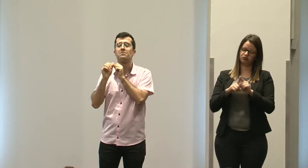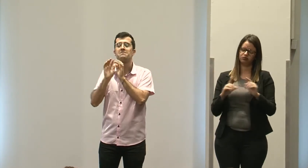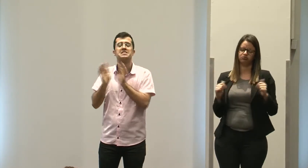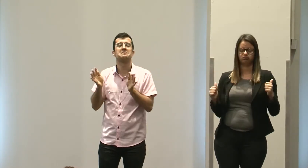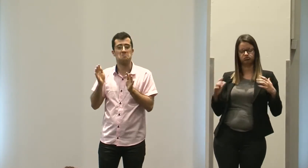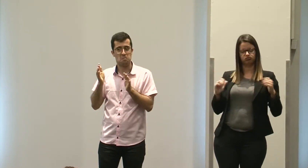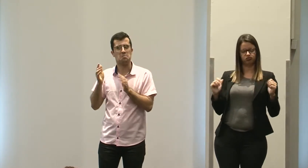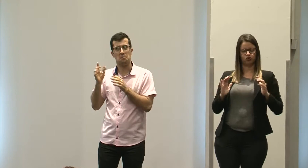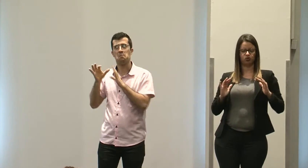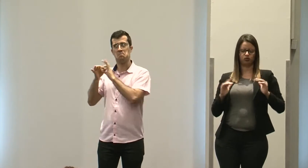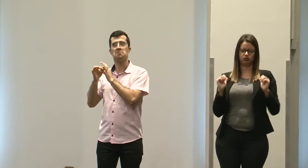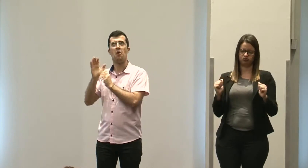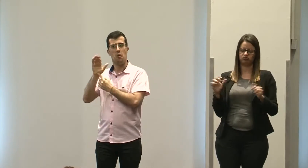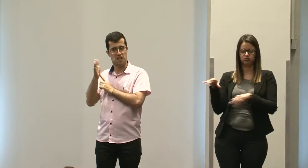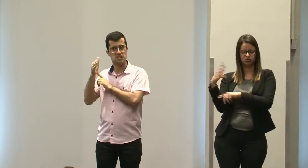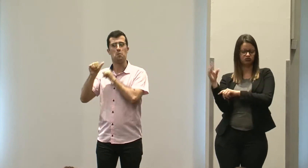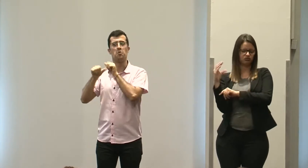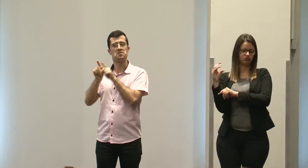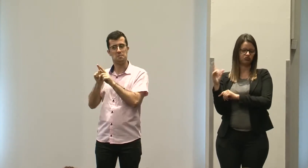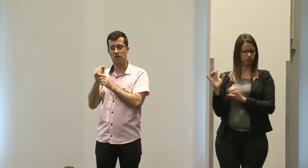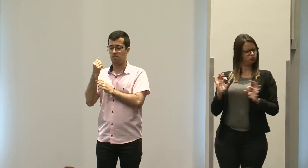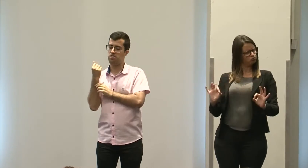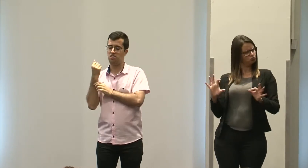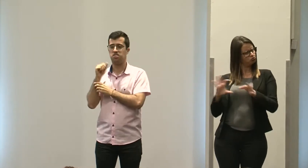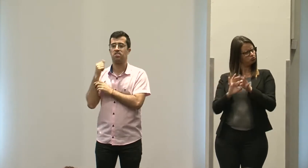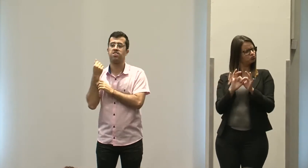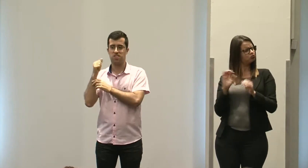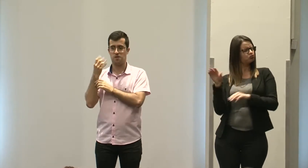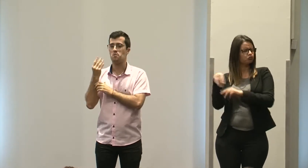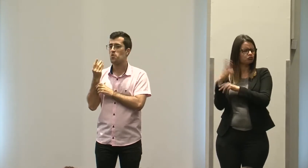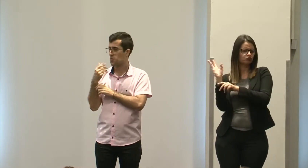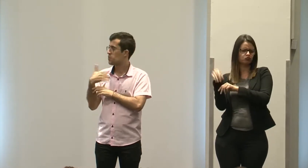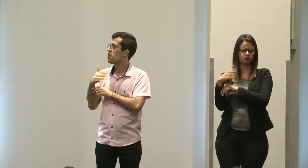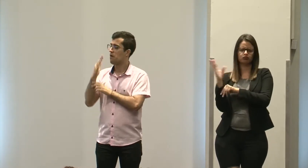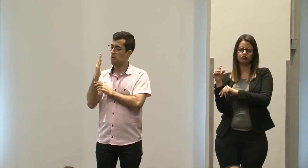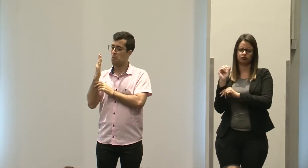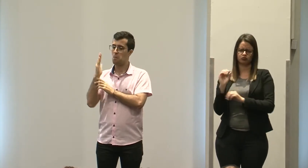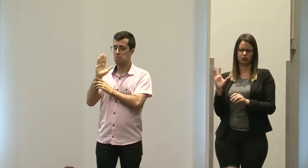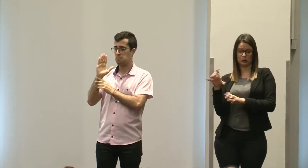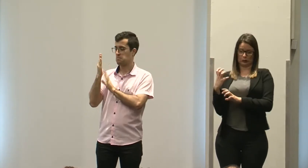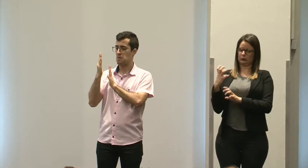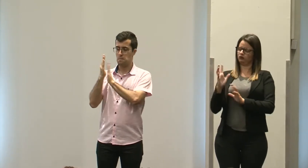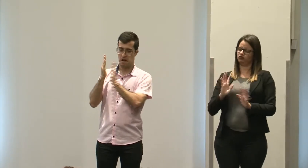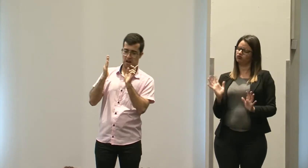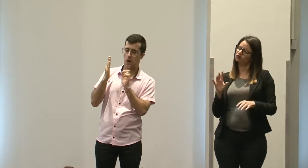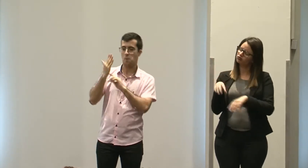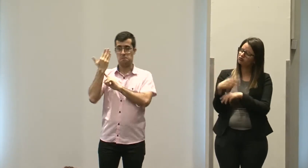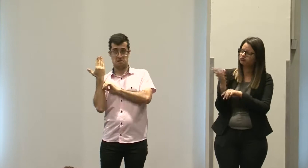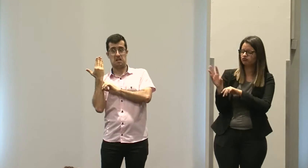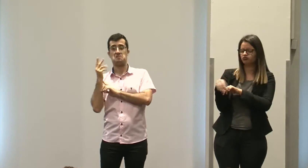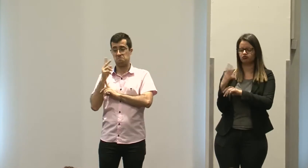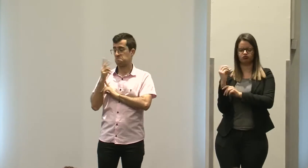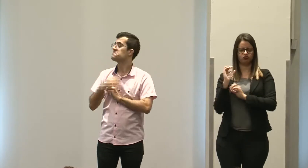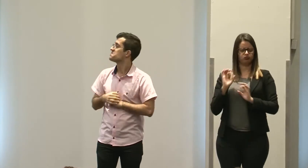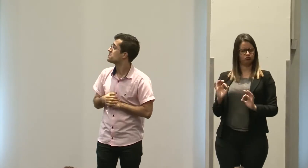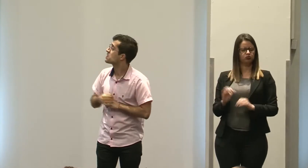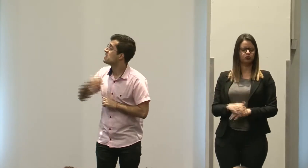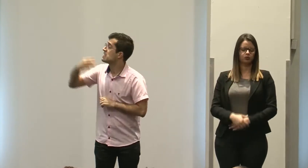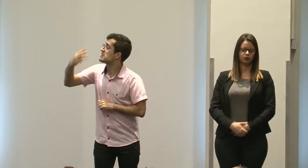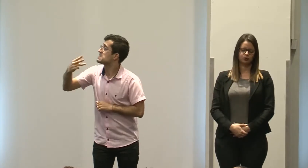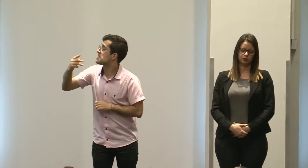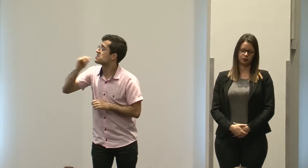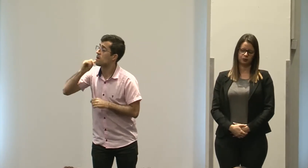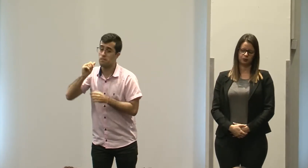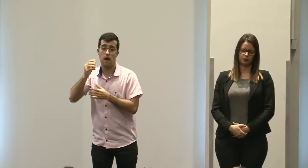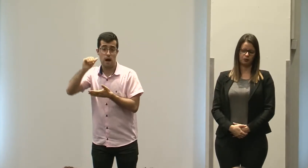Talvez por uma questão de conforto, né? Por ser mais rápido, simplificar o sinal, e aí nós utilizamos uma modificação